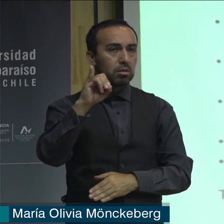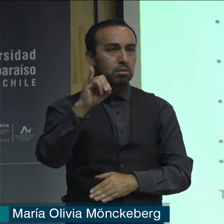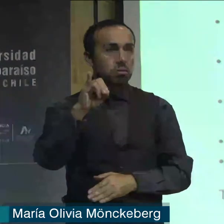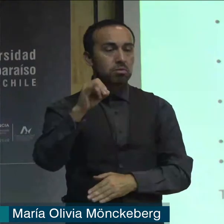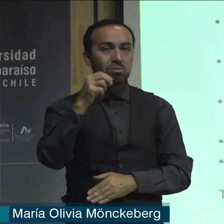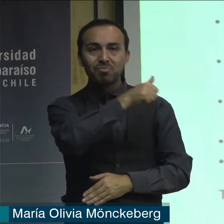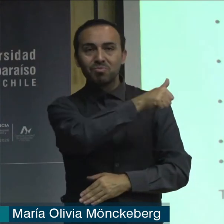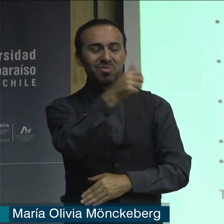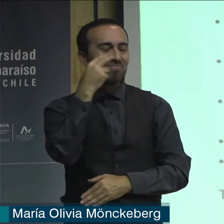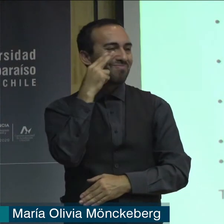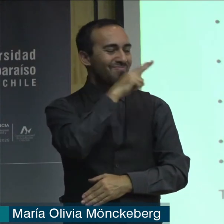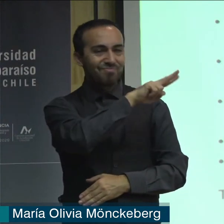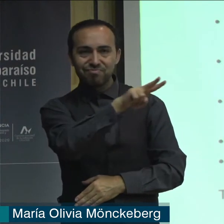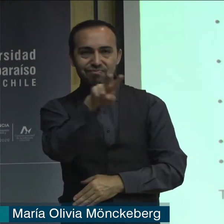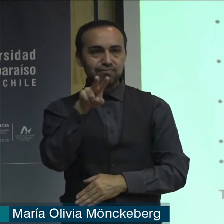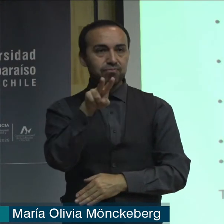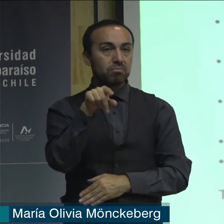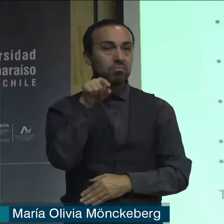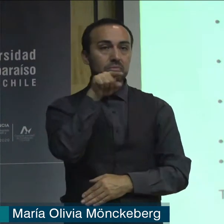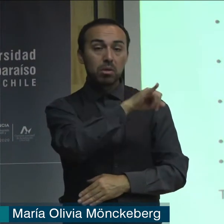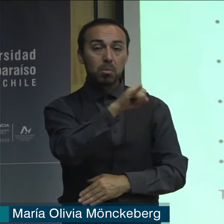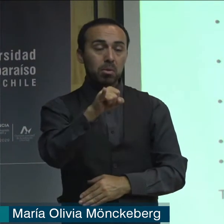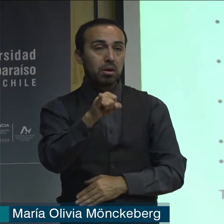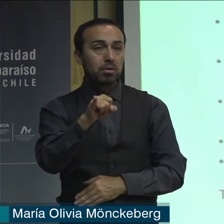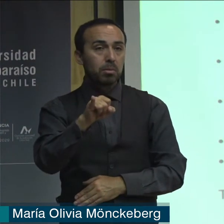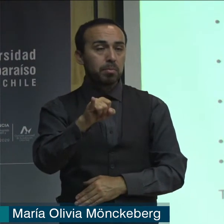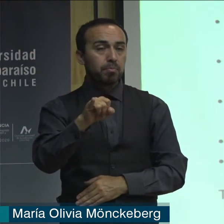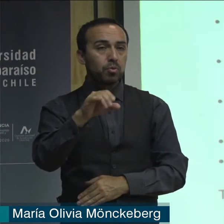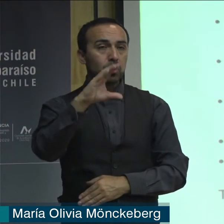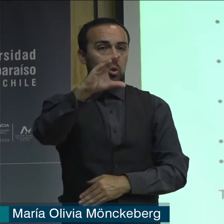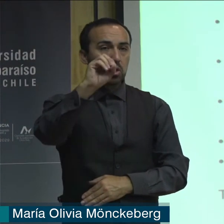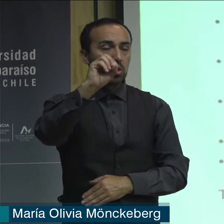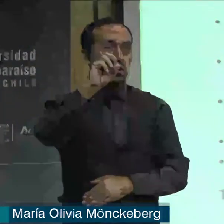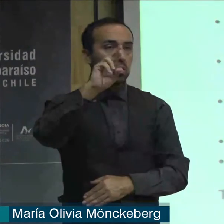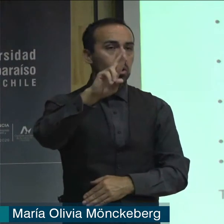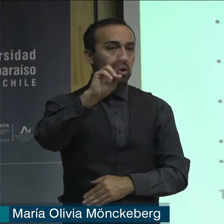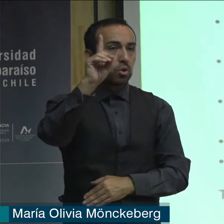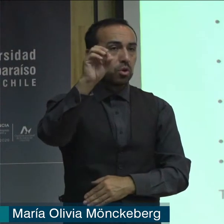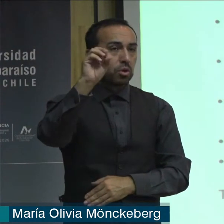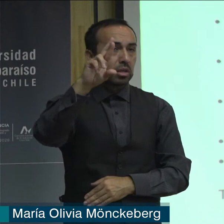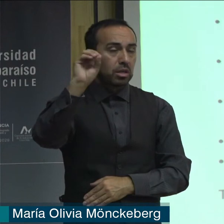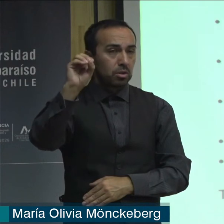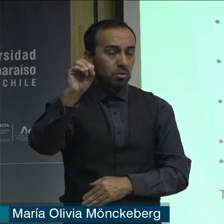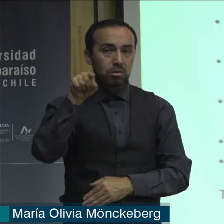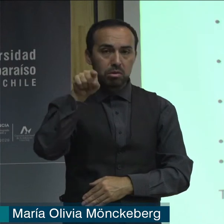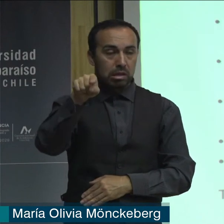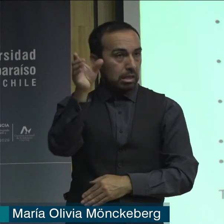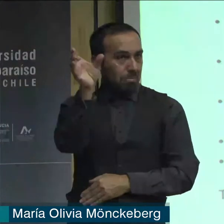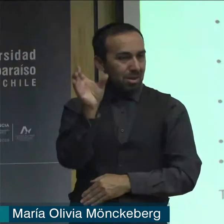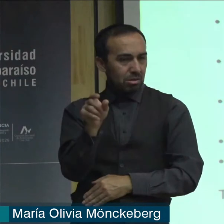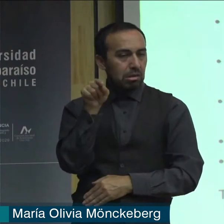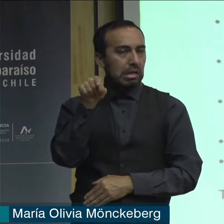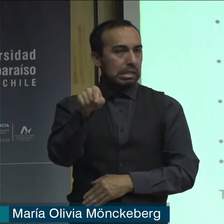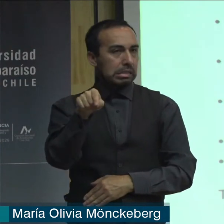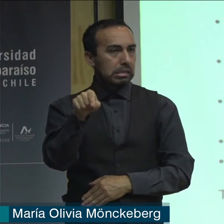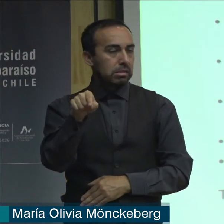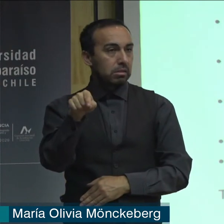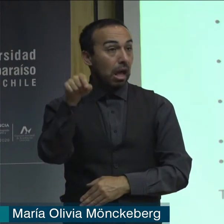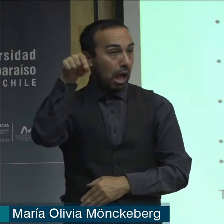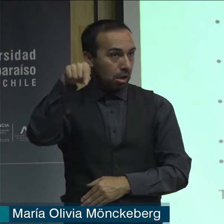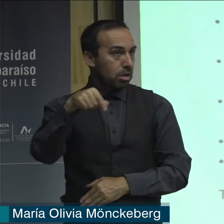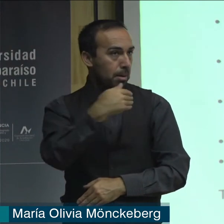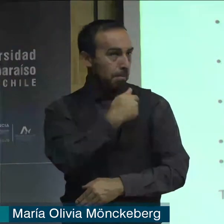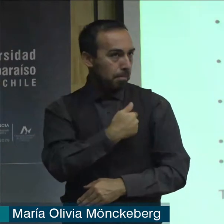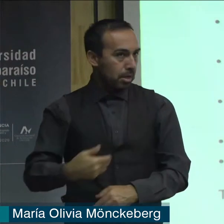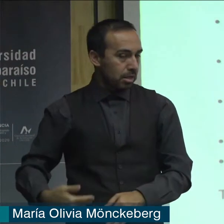y Luis Cordero Barrera que llegó a ser el ahora es el presidente